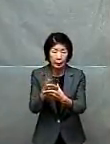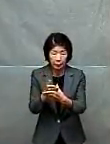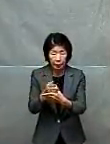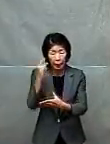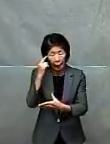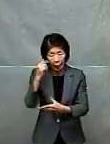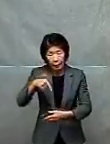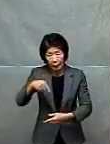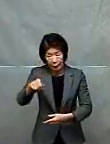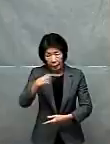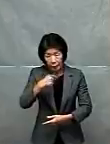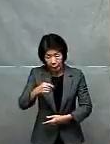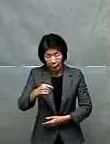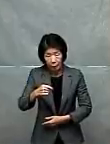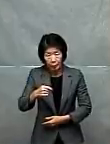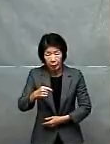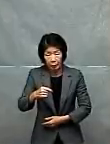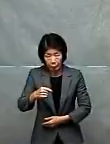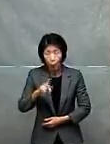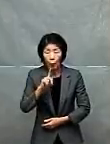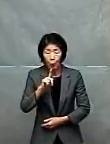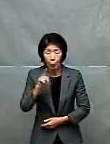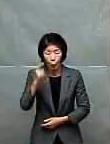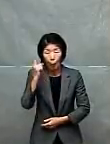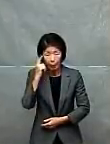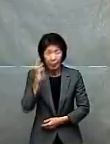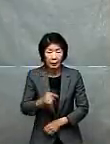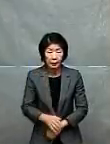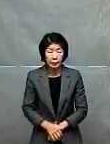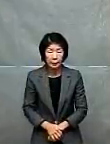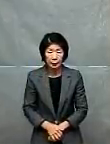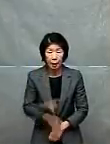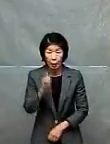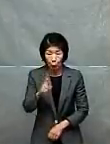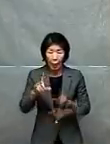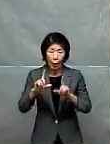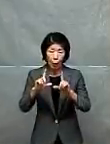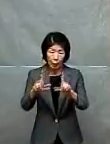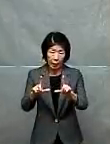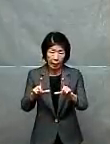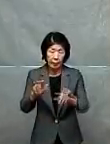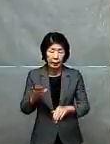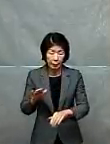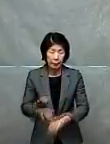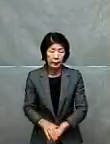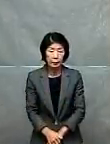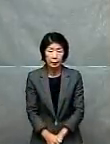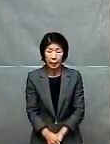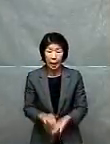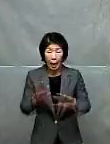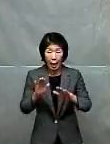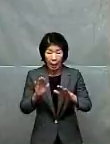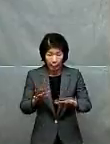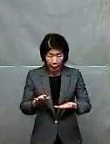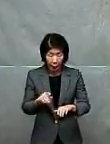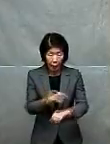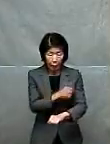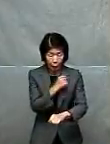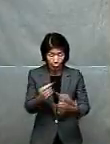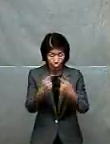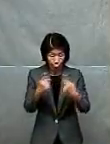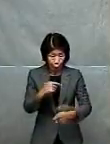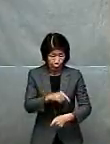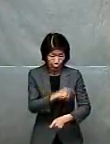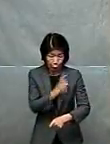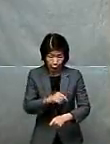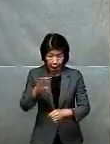考えていきたいというふうに申し上げたので、それがお答えになるかと思います。今のところ独自に